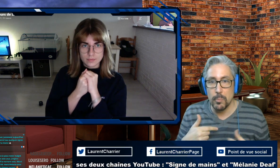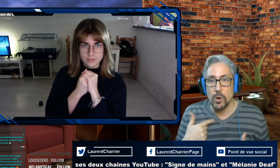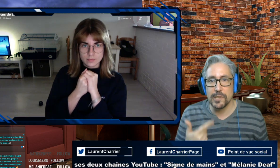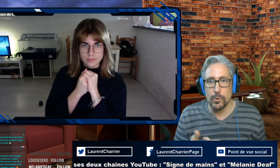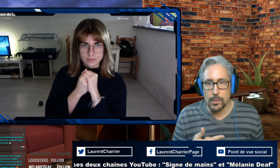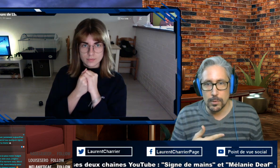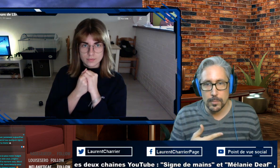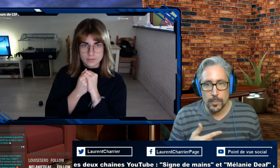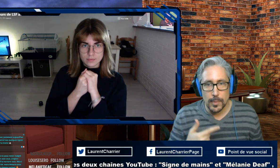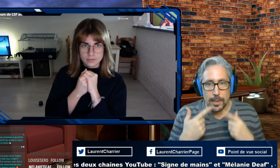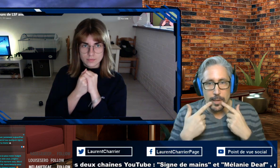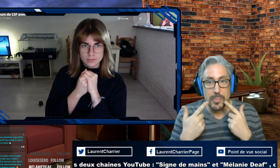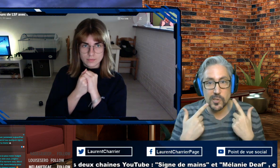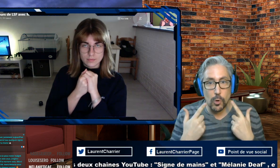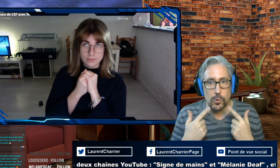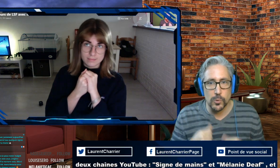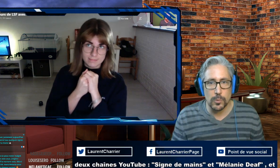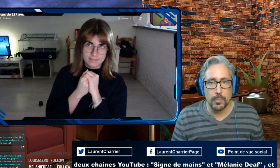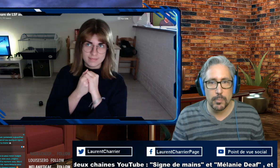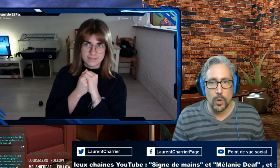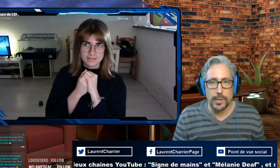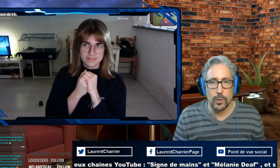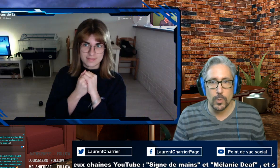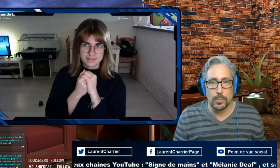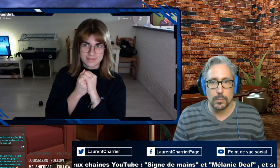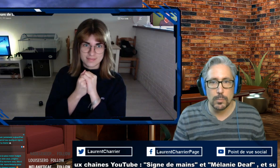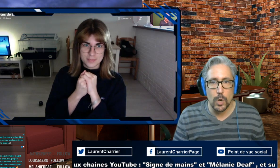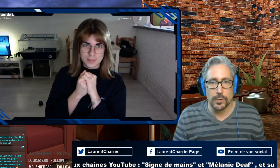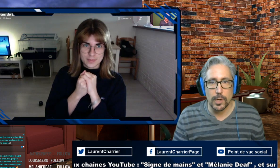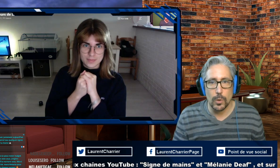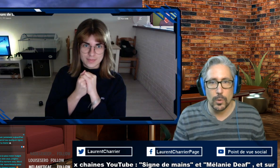ou mentalo, et ben sans le son,